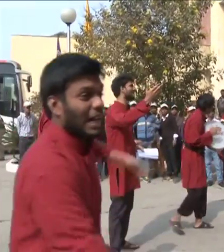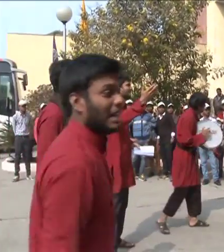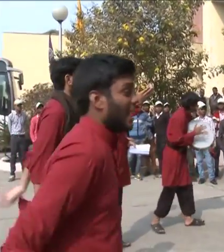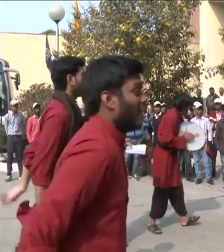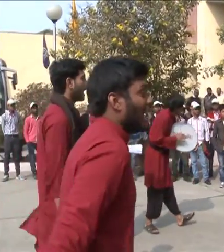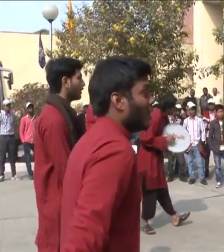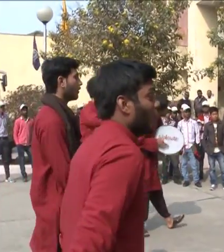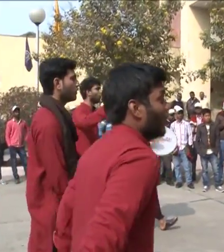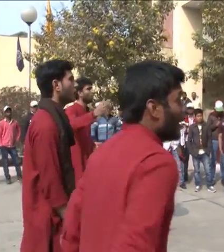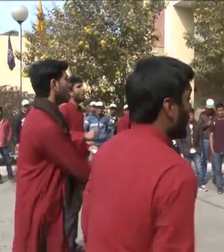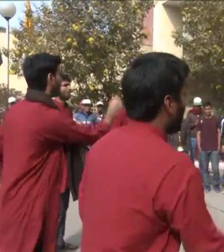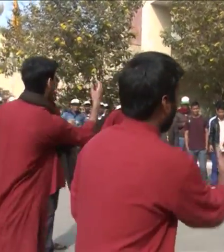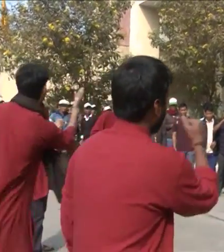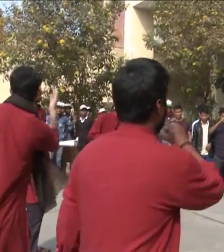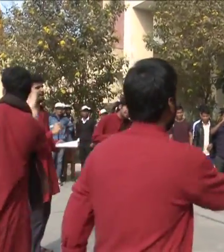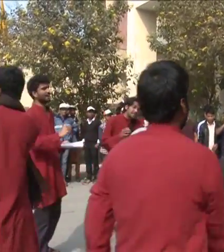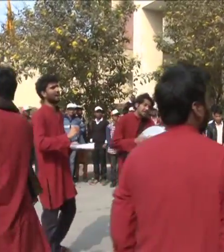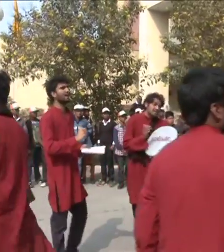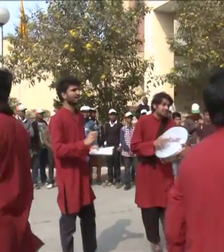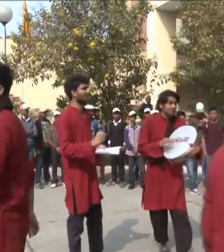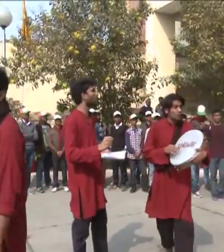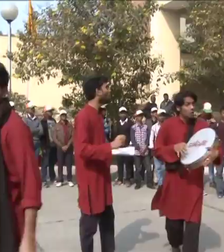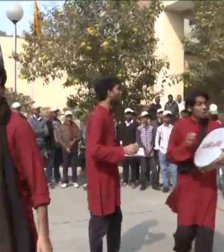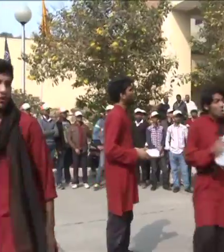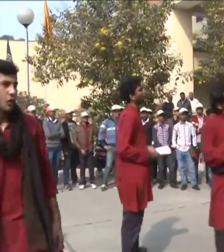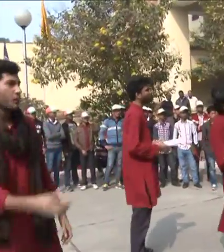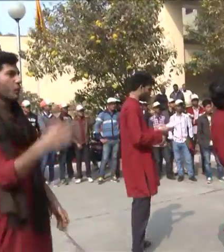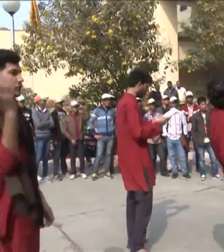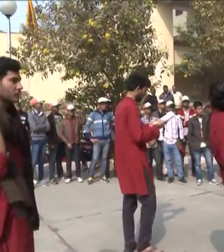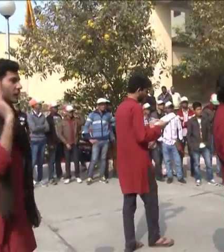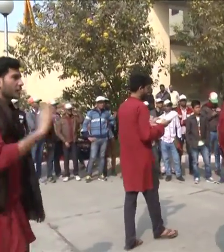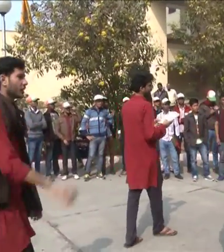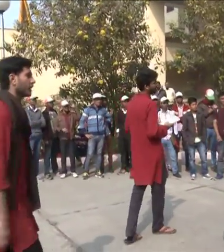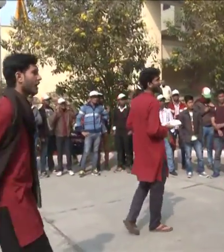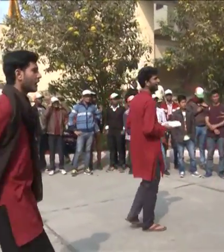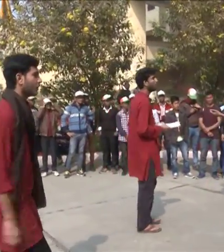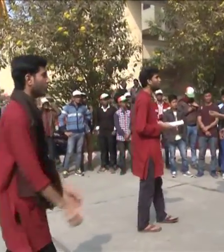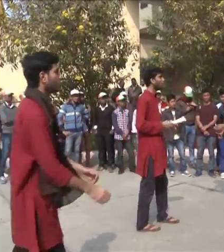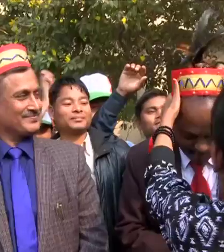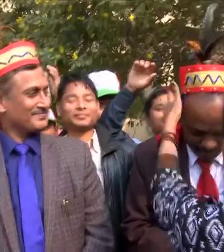करने वालों, पढ़ना लिखना सीखो वो भूख से मरने वालों।